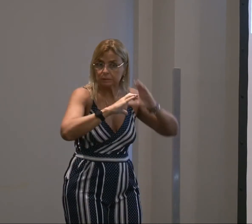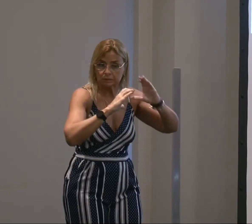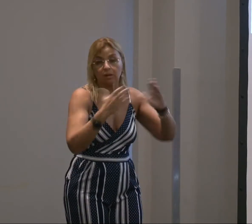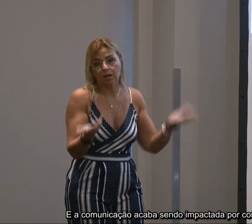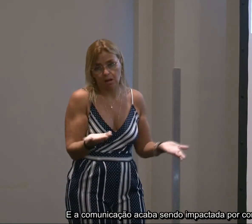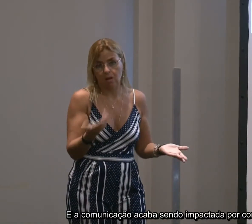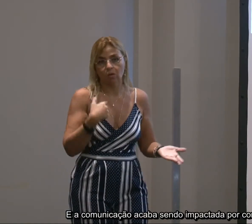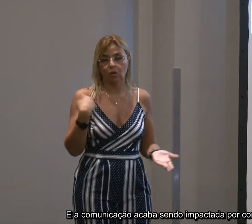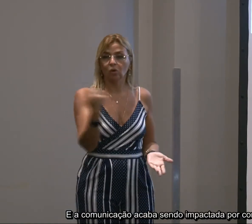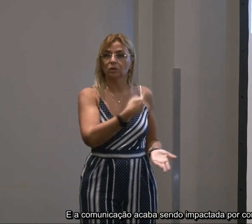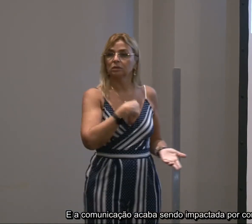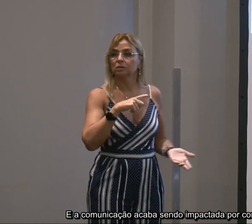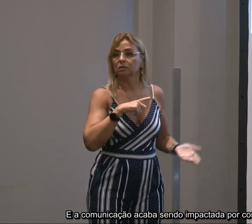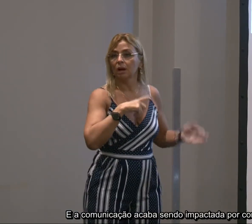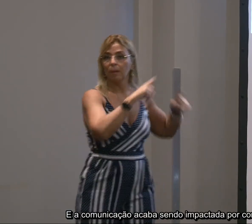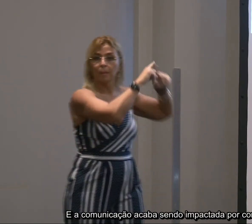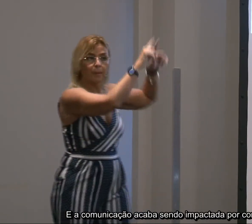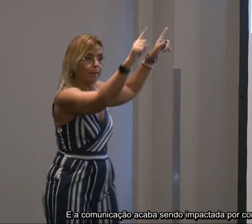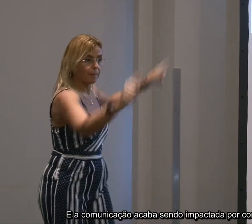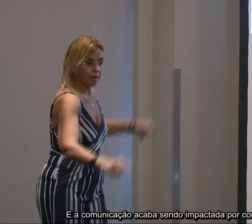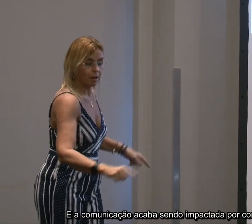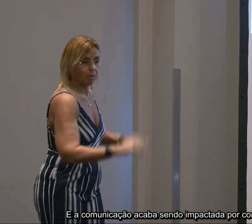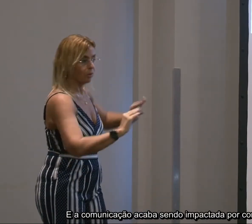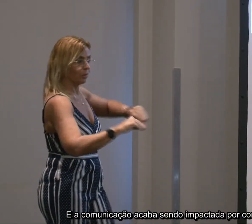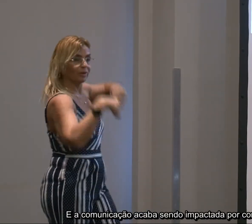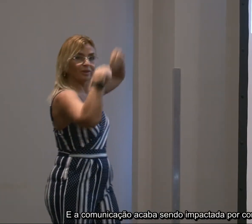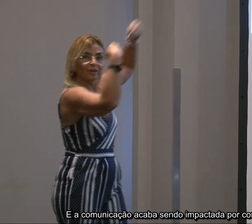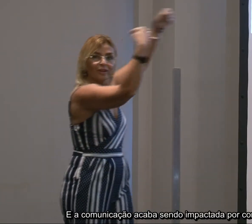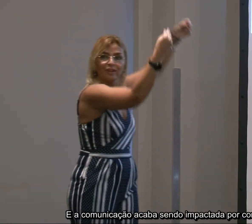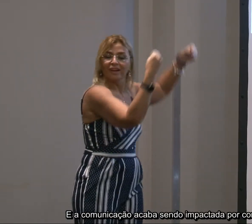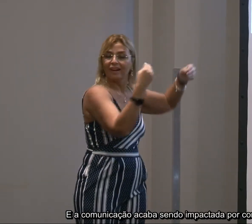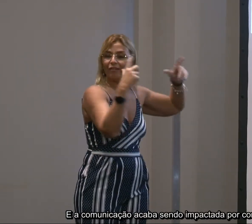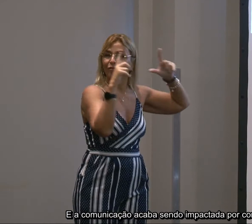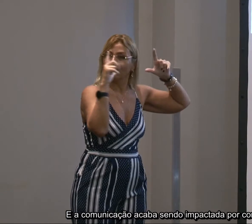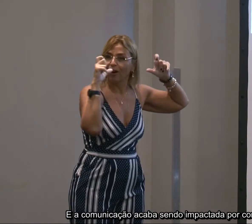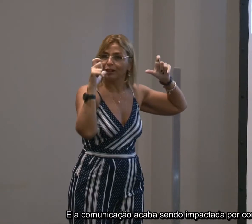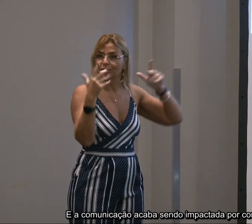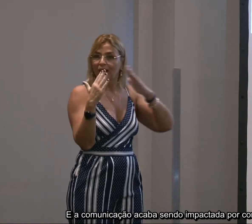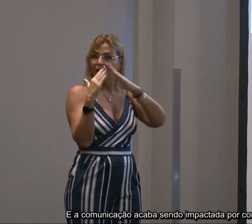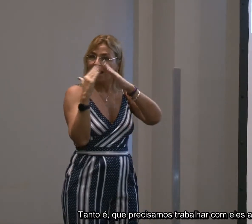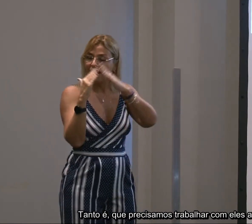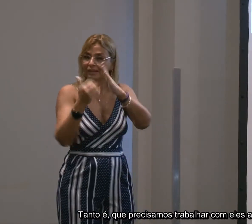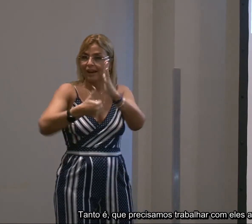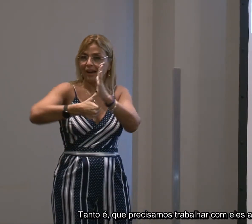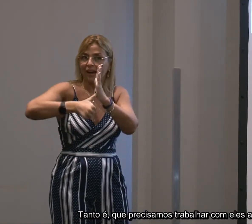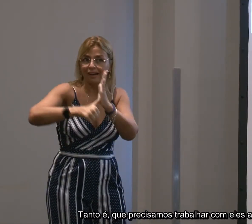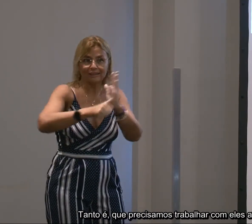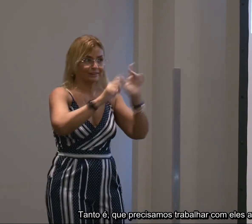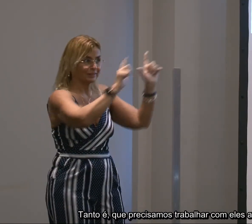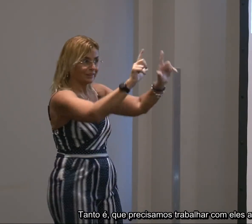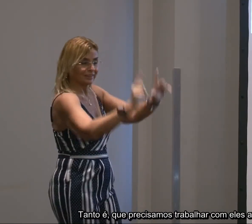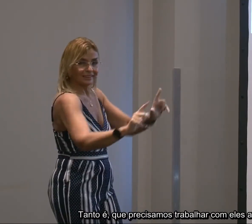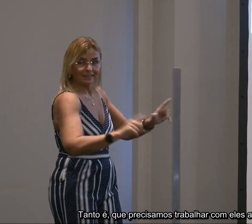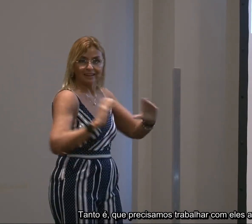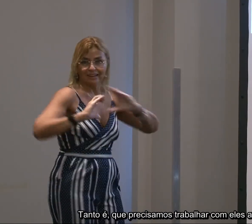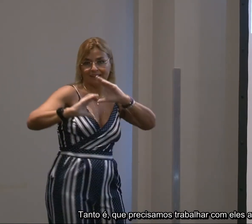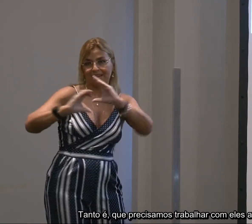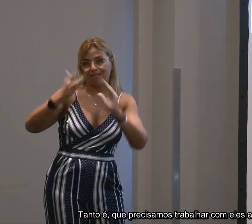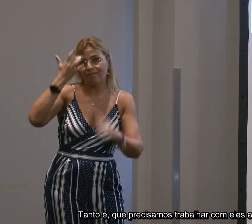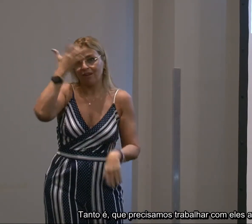e que a comunicação ela acaba sendo impactada por conta disso. Tanto é que a gente precisa trabalhar com eles através de um